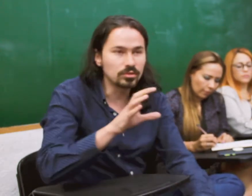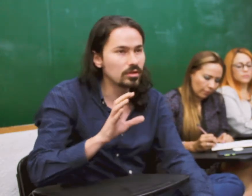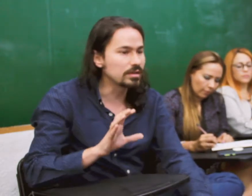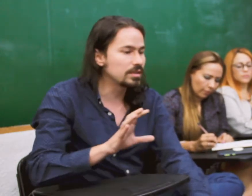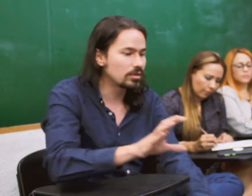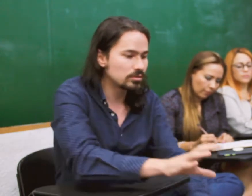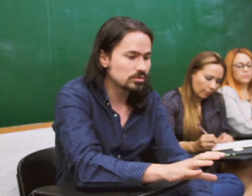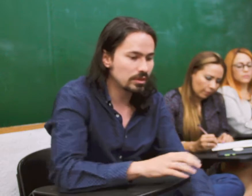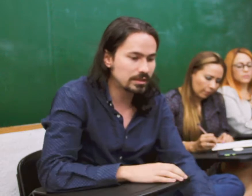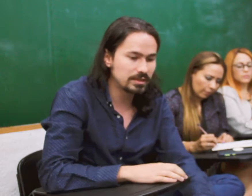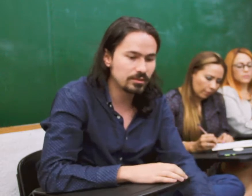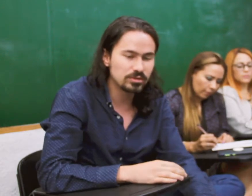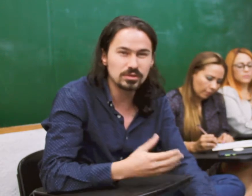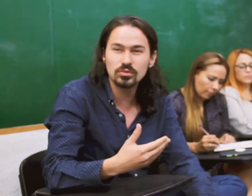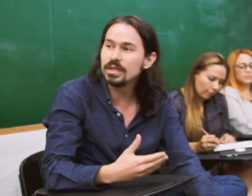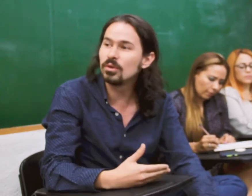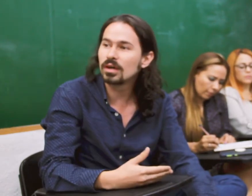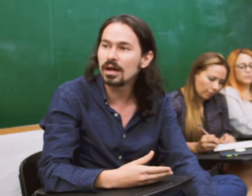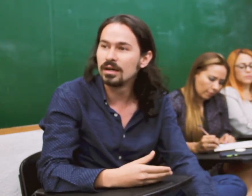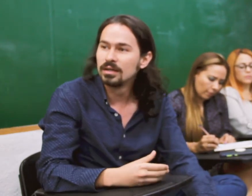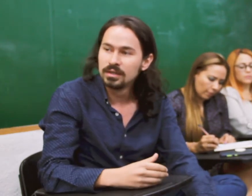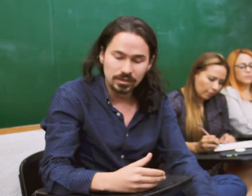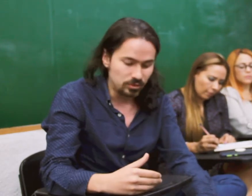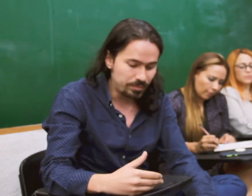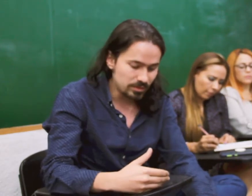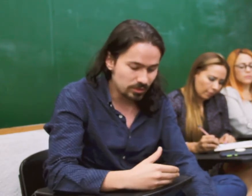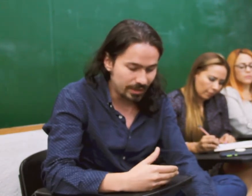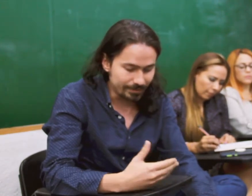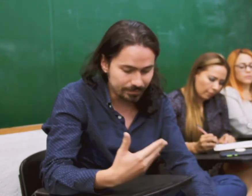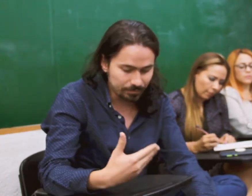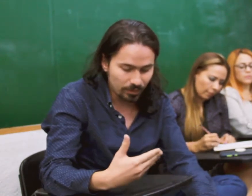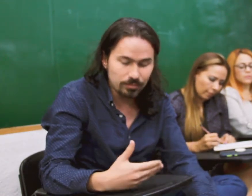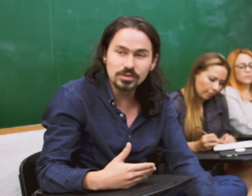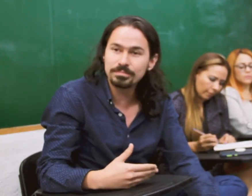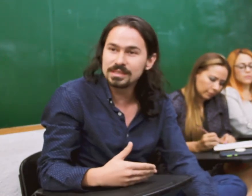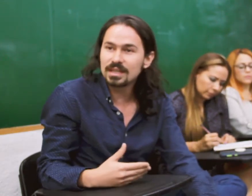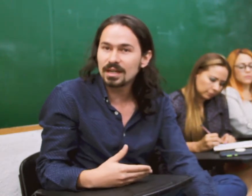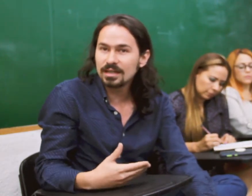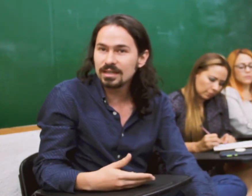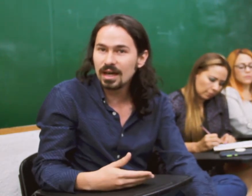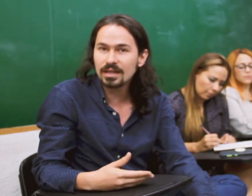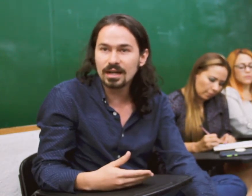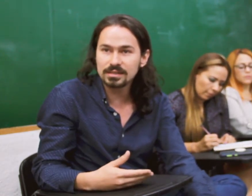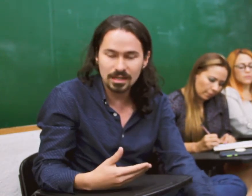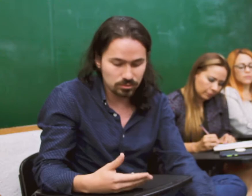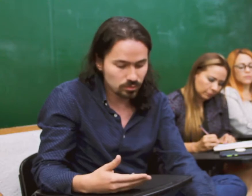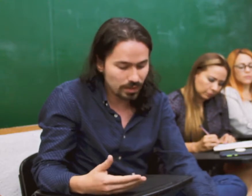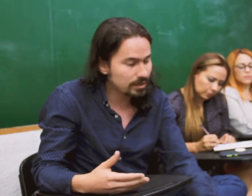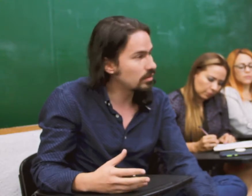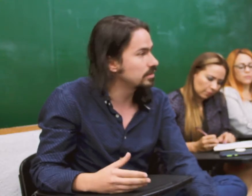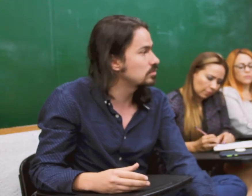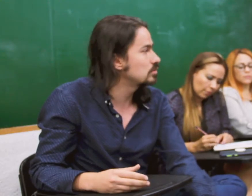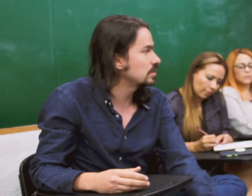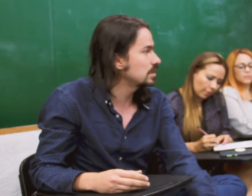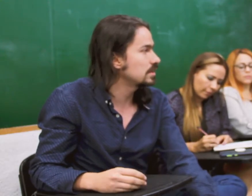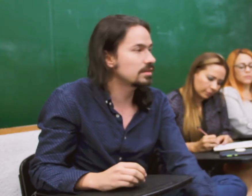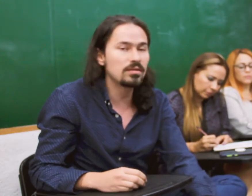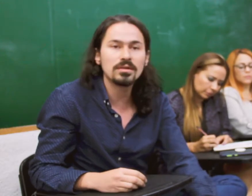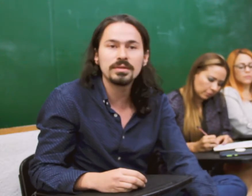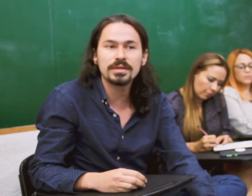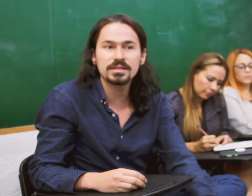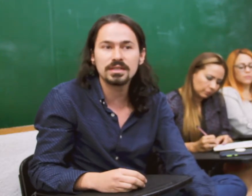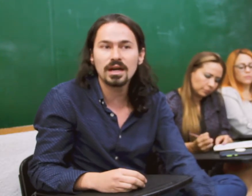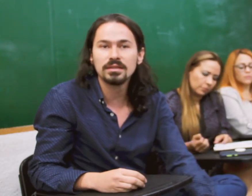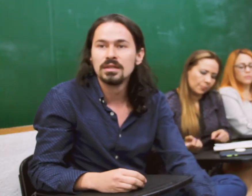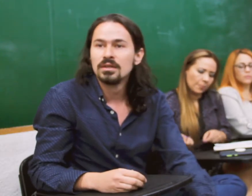sujeto, de un colectivo a otros colectivos, y es unívoca. Yo pienso que podemos pensar la equidad a esta altura y con las discusiones que se han dado